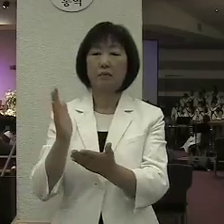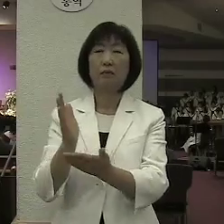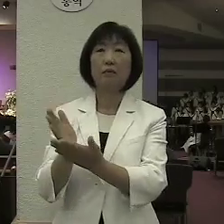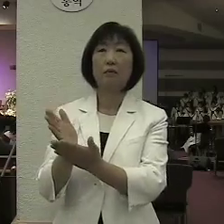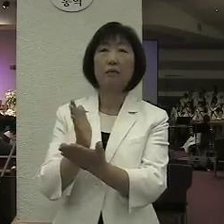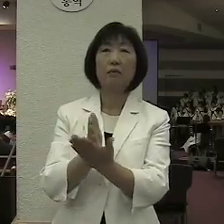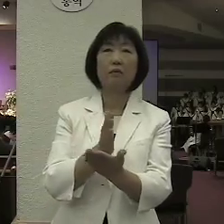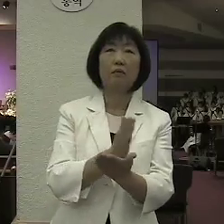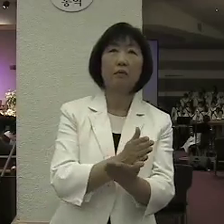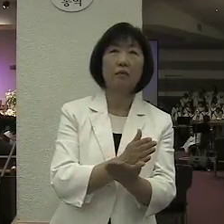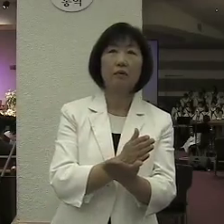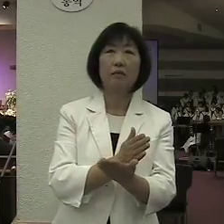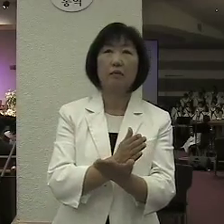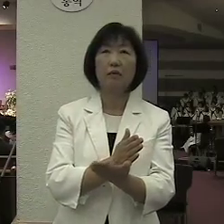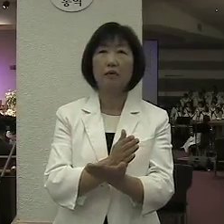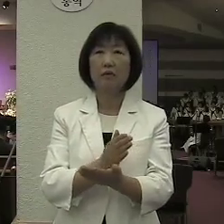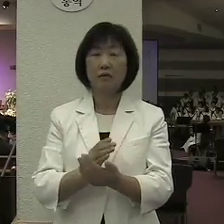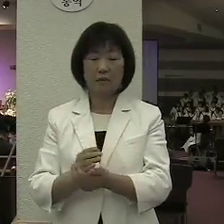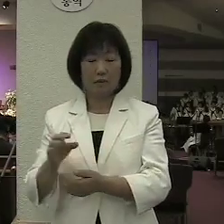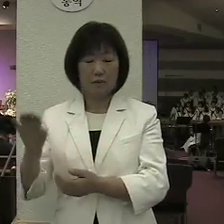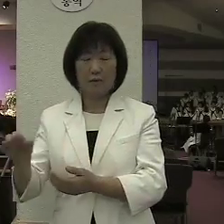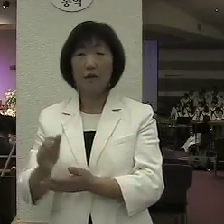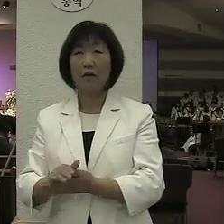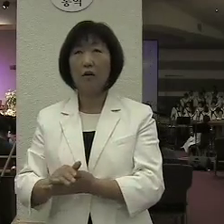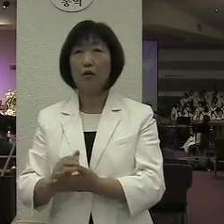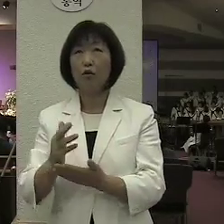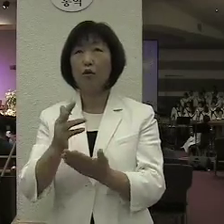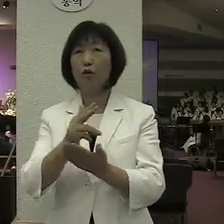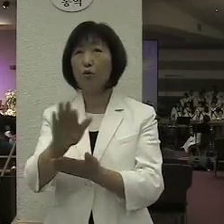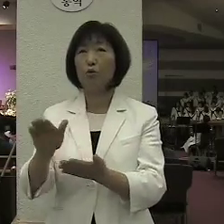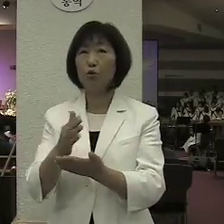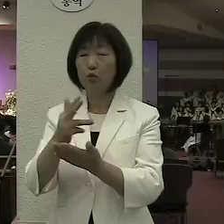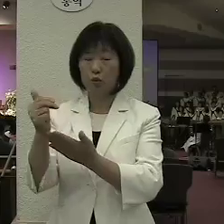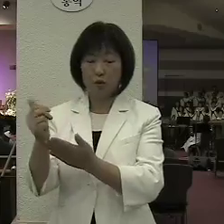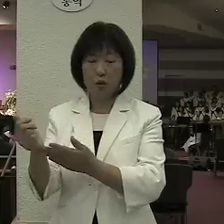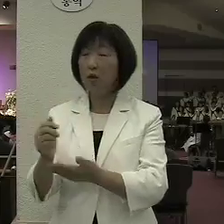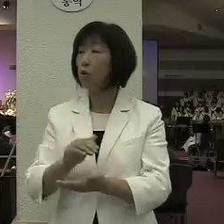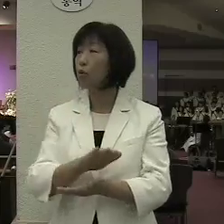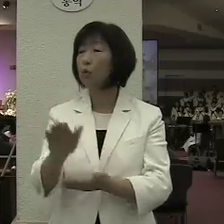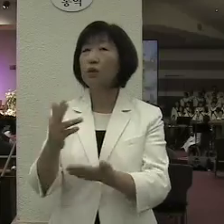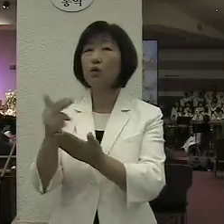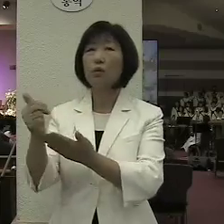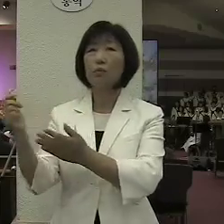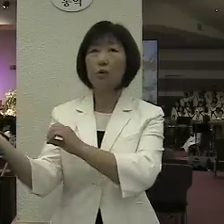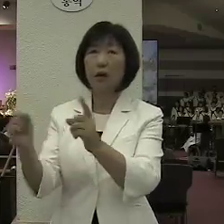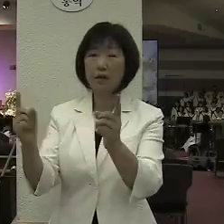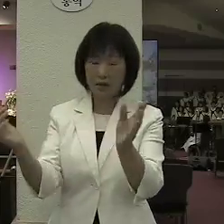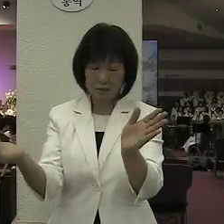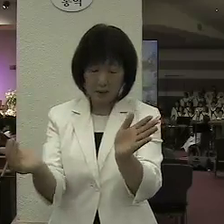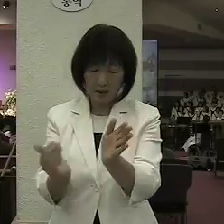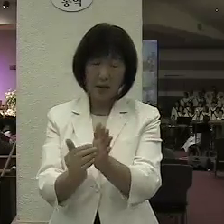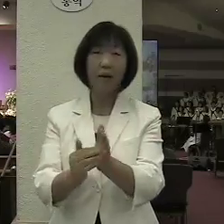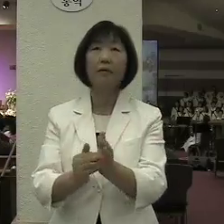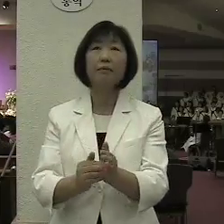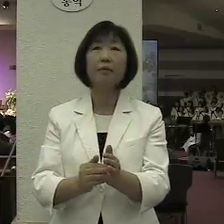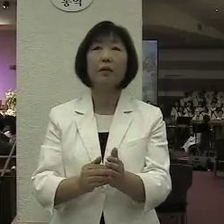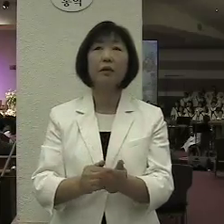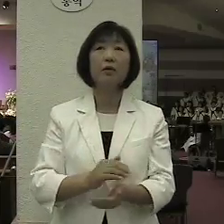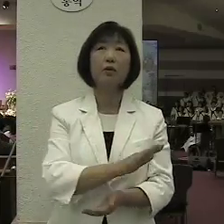할렐루야. 우리 주님 부활하셨습니다. 아멘. 초대교회의 성도님들은 이렇게 많이들 자주 인사를